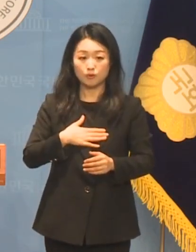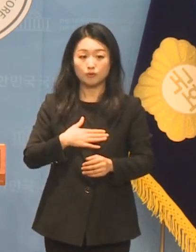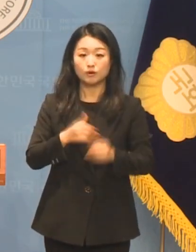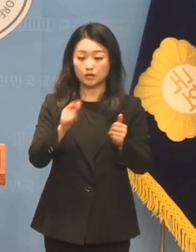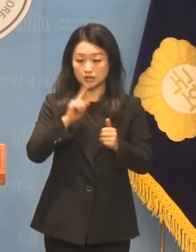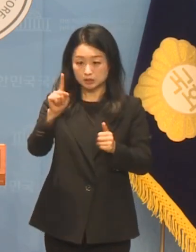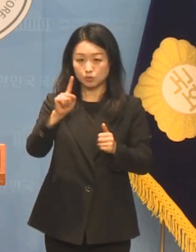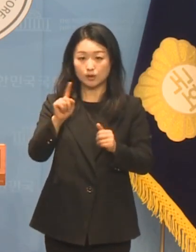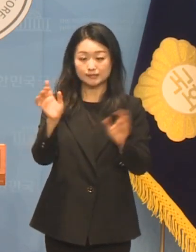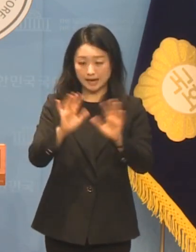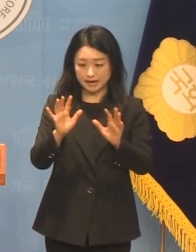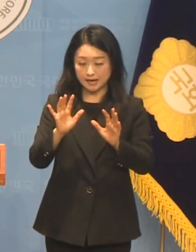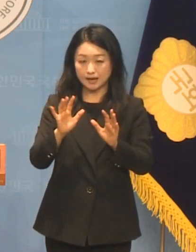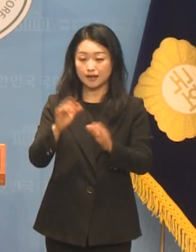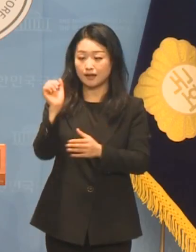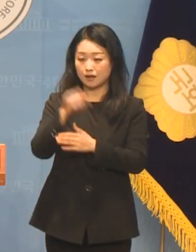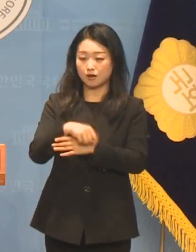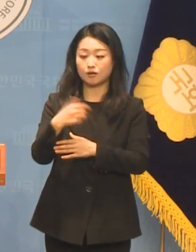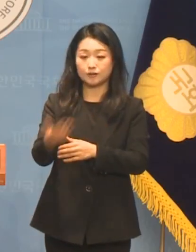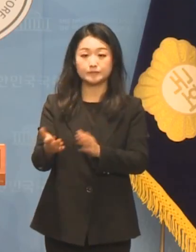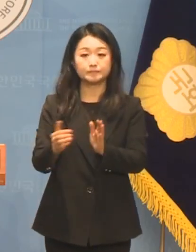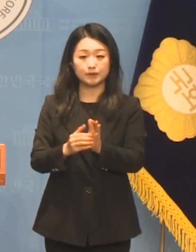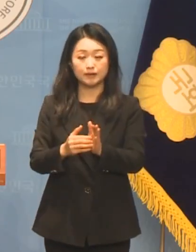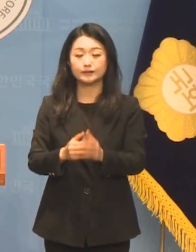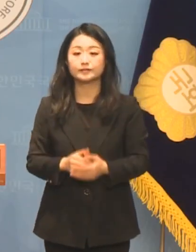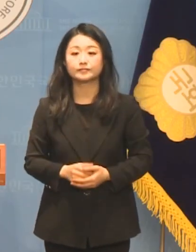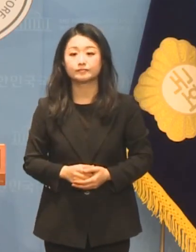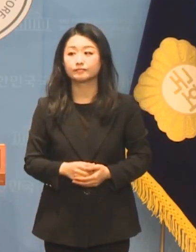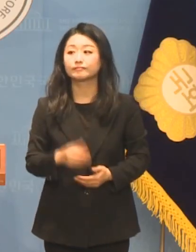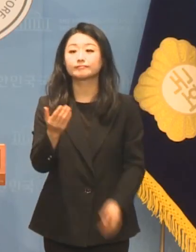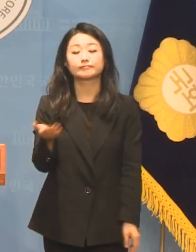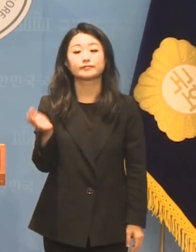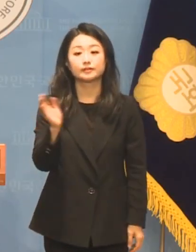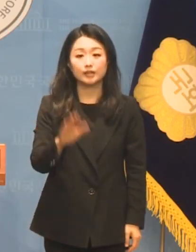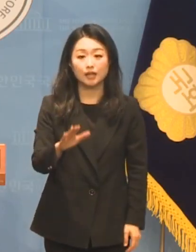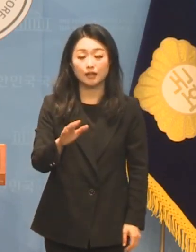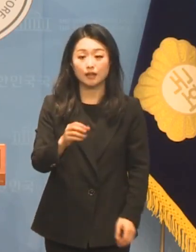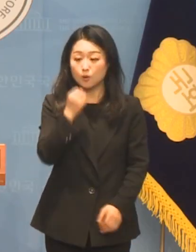불기소 송치를 승인하기도 하였습니다. 그런데